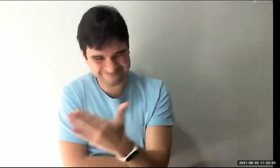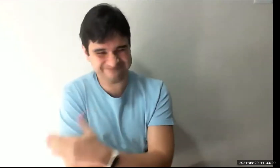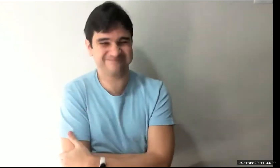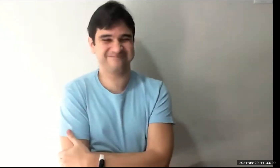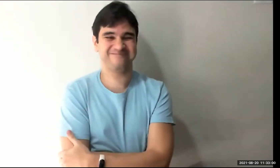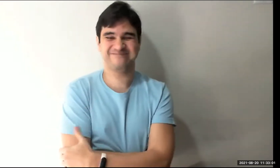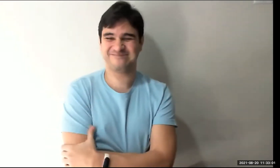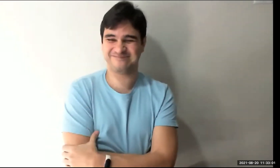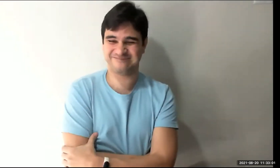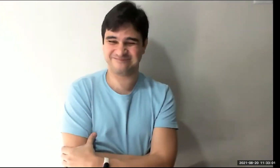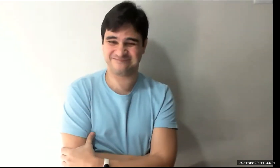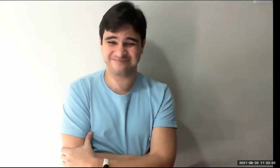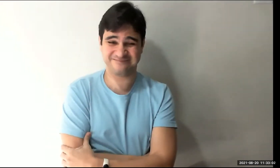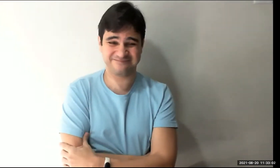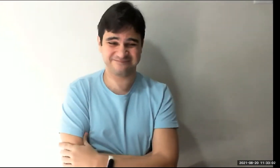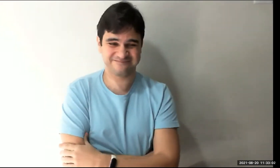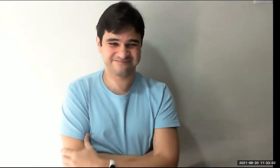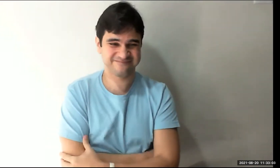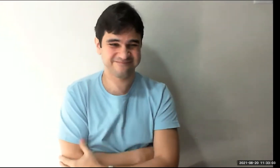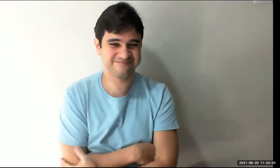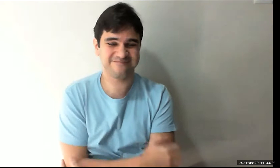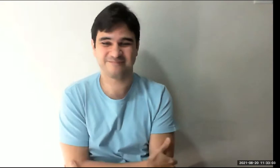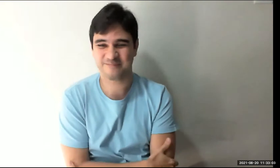Certo? Obrigada. Agradeço pelas perguntas.